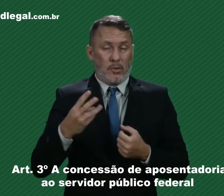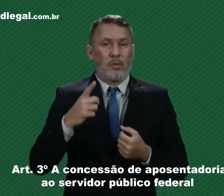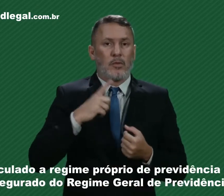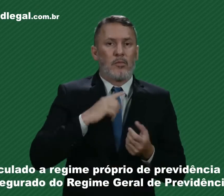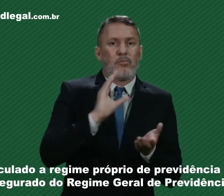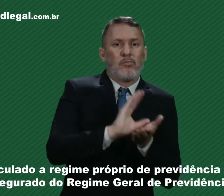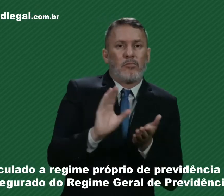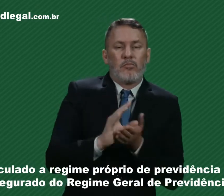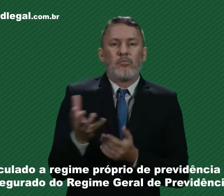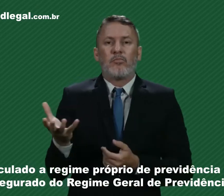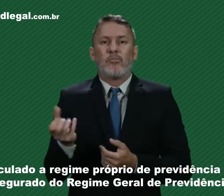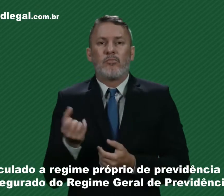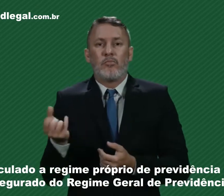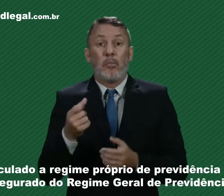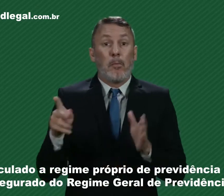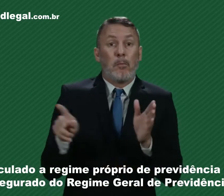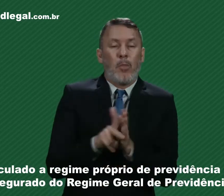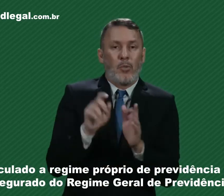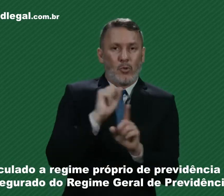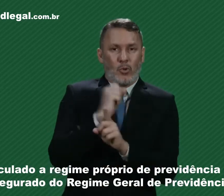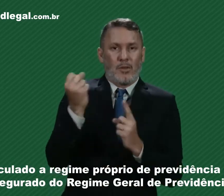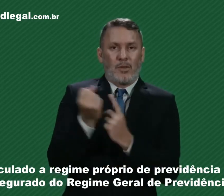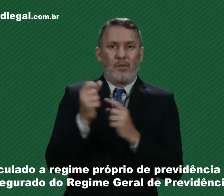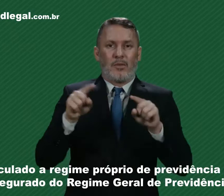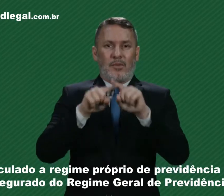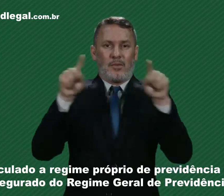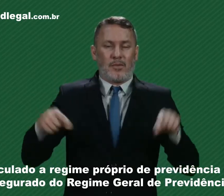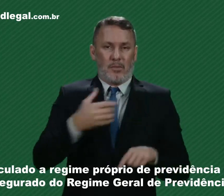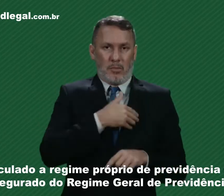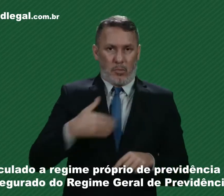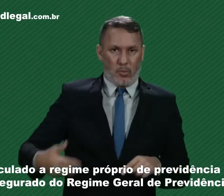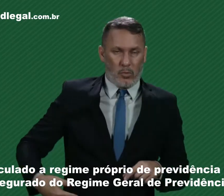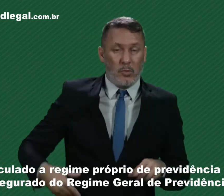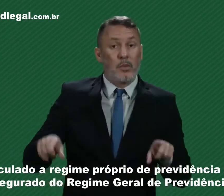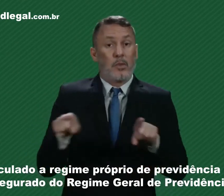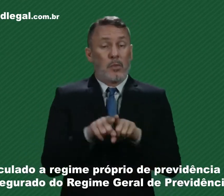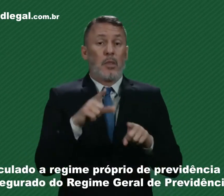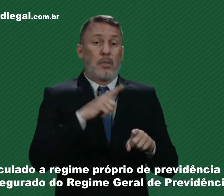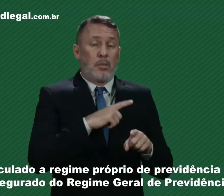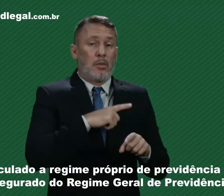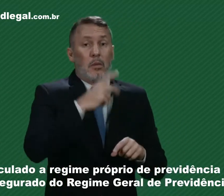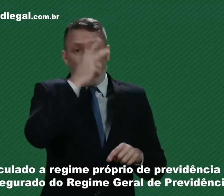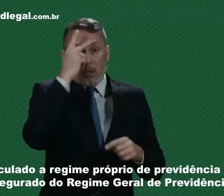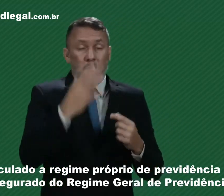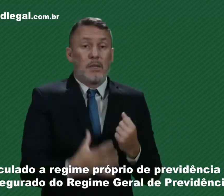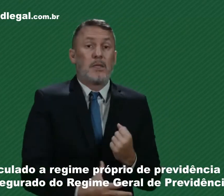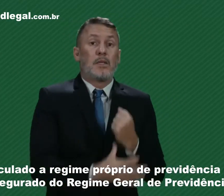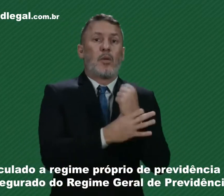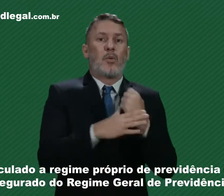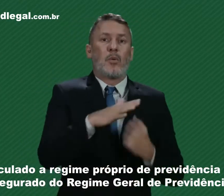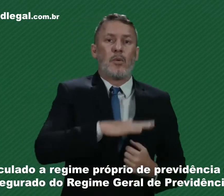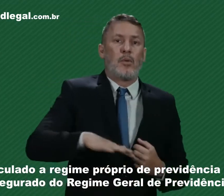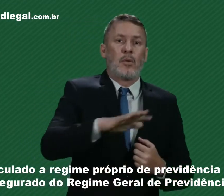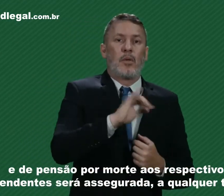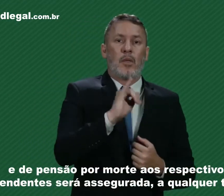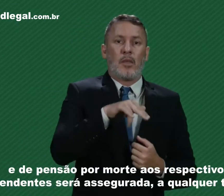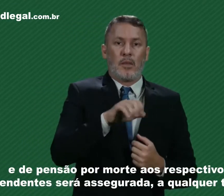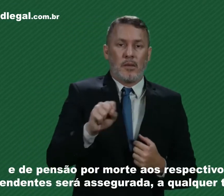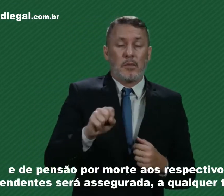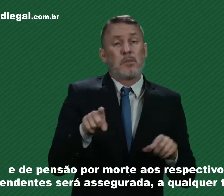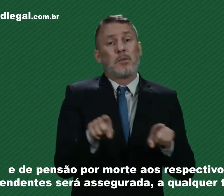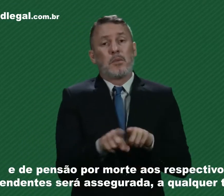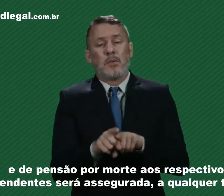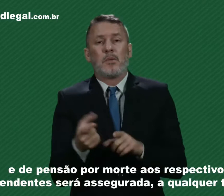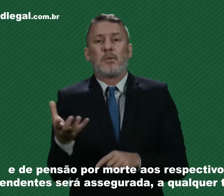público federal vinculado ao regime próprio de previdência social e ao segurado do regime geral de previdência social e